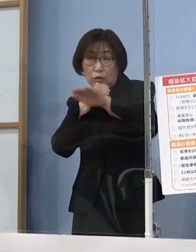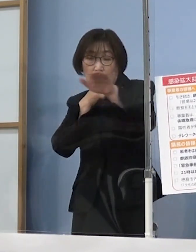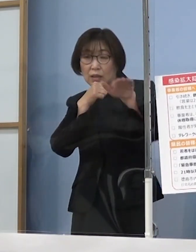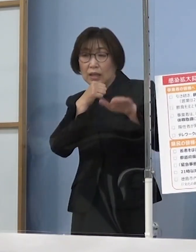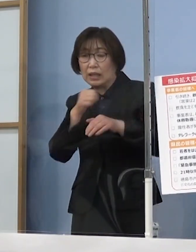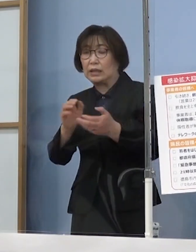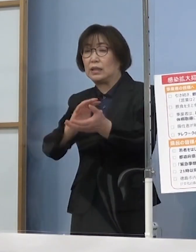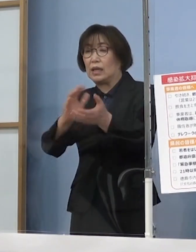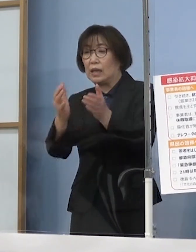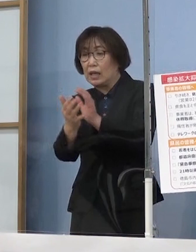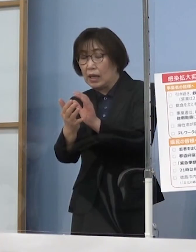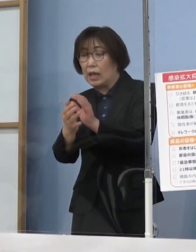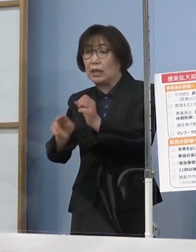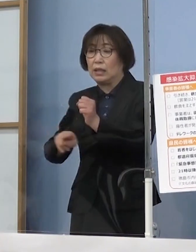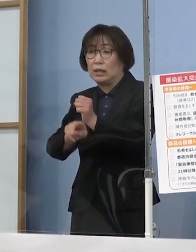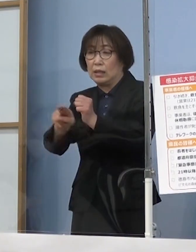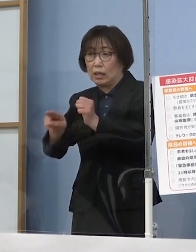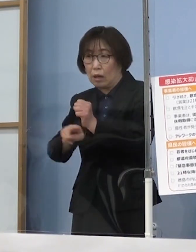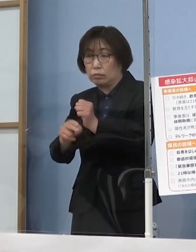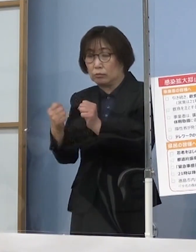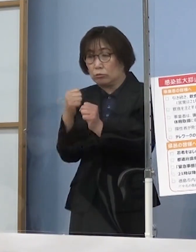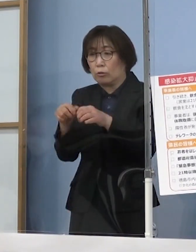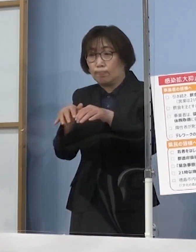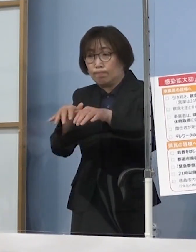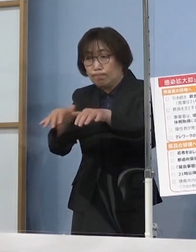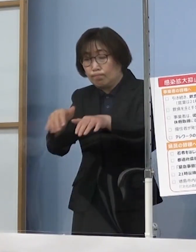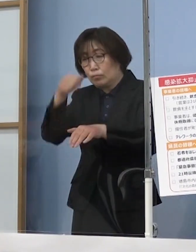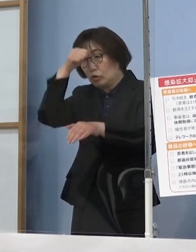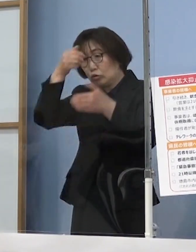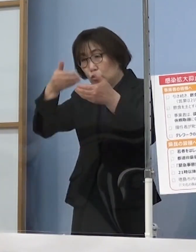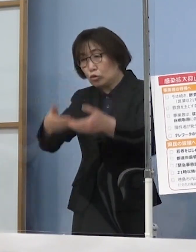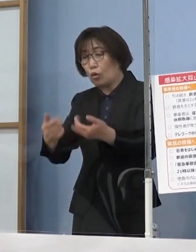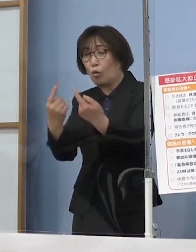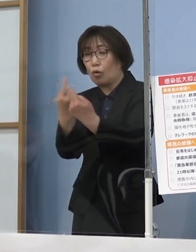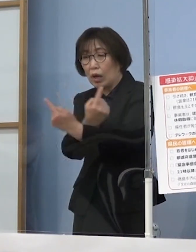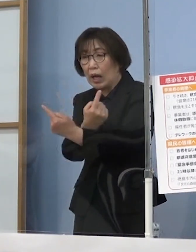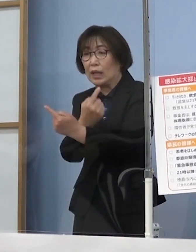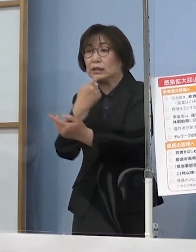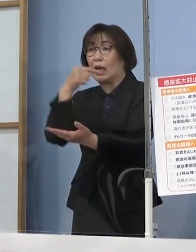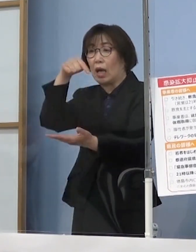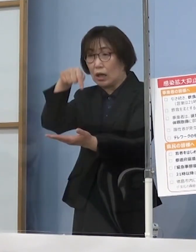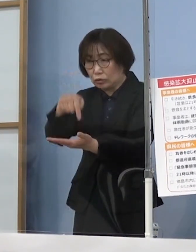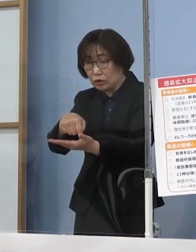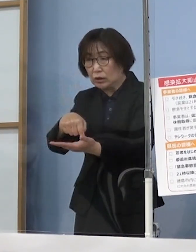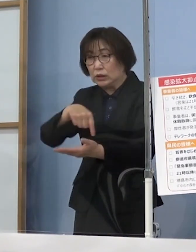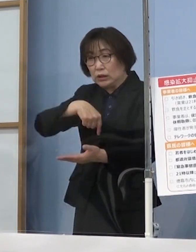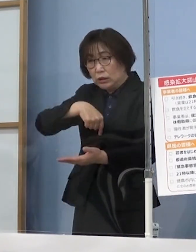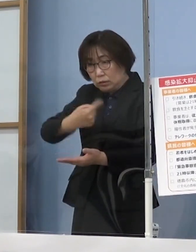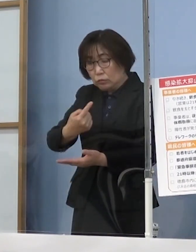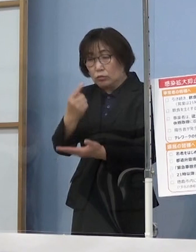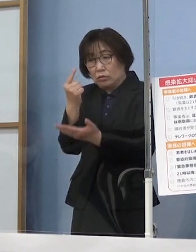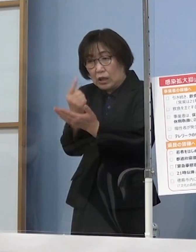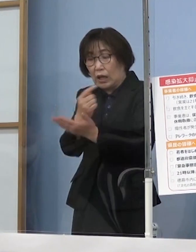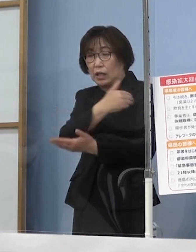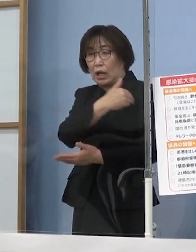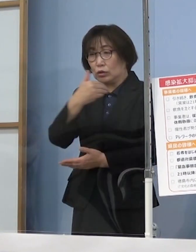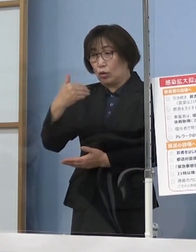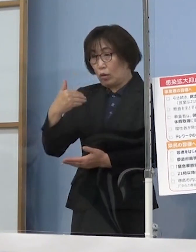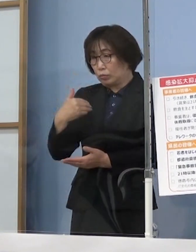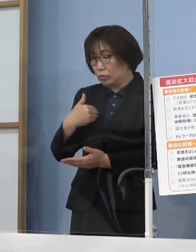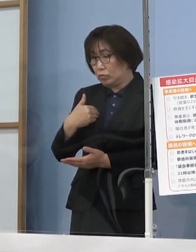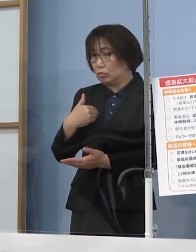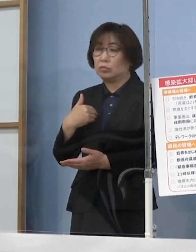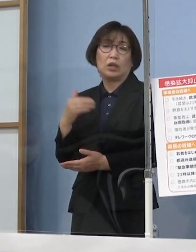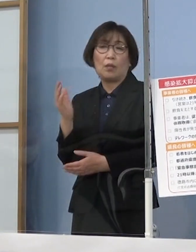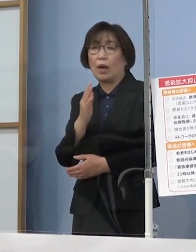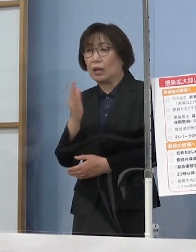るう、あるいは重症化しやすいということがありますので、自分だけは大丈夫ではなくて、自分をしっかりと